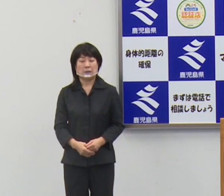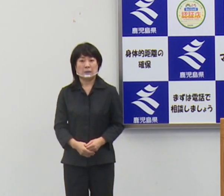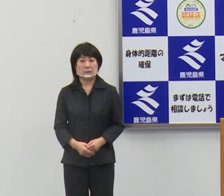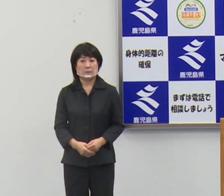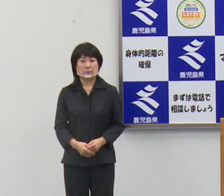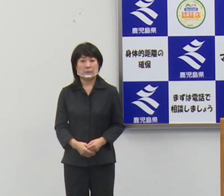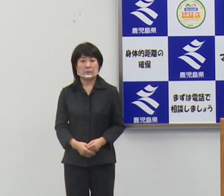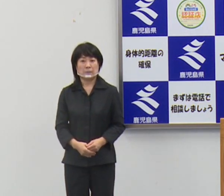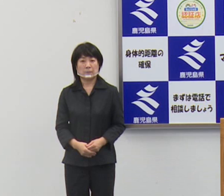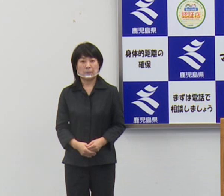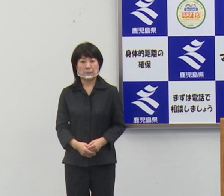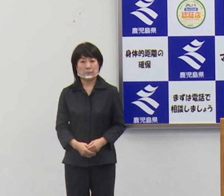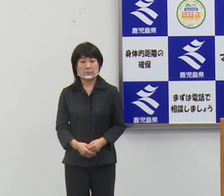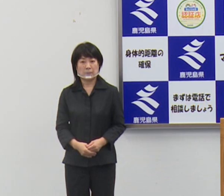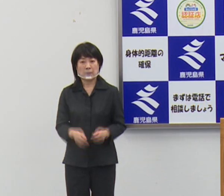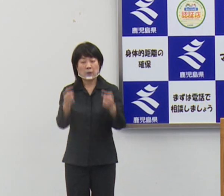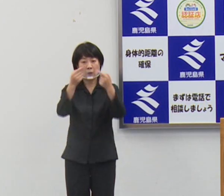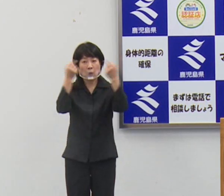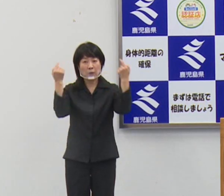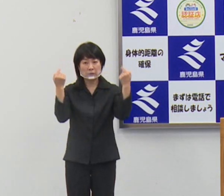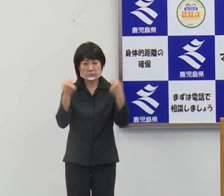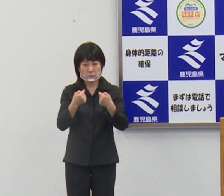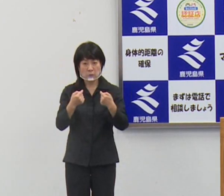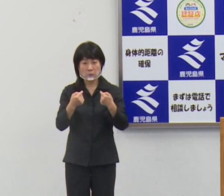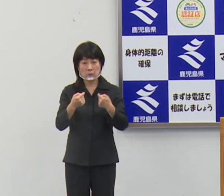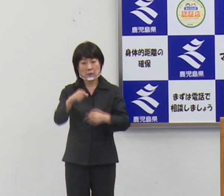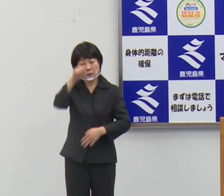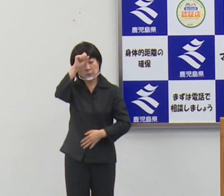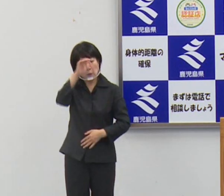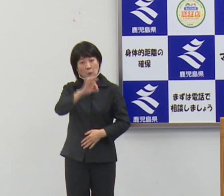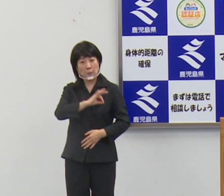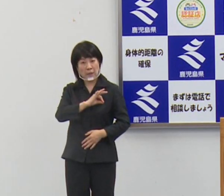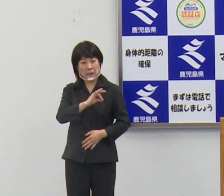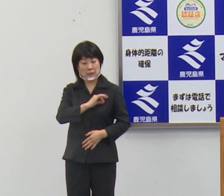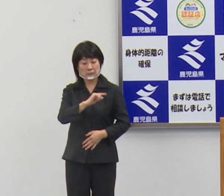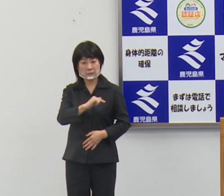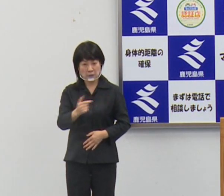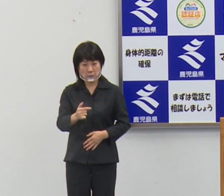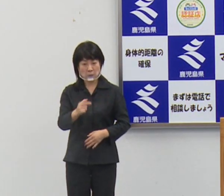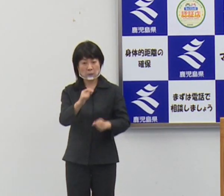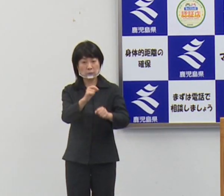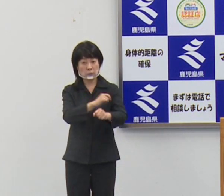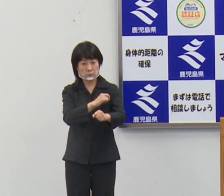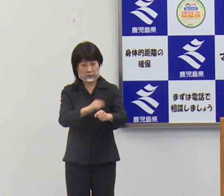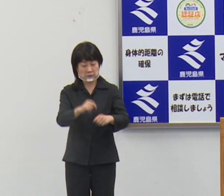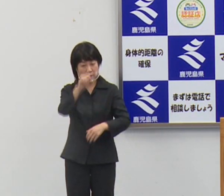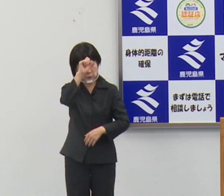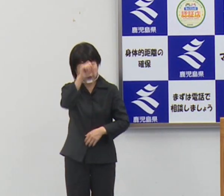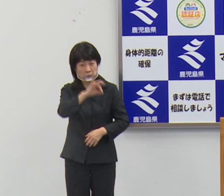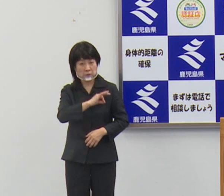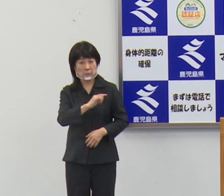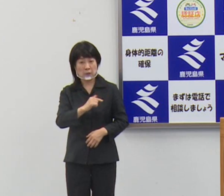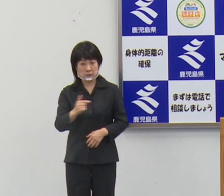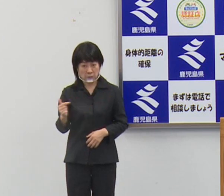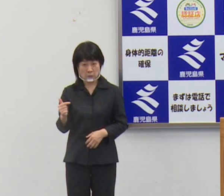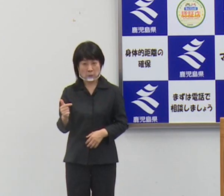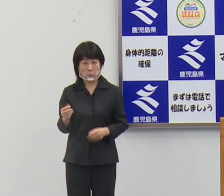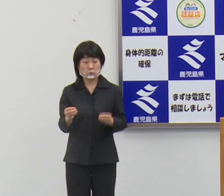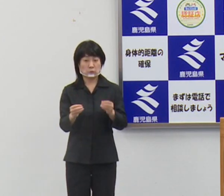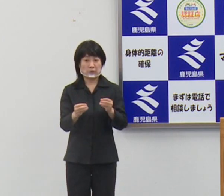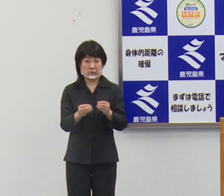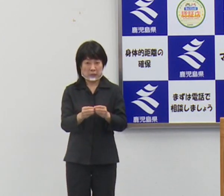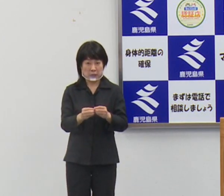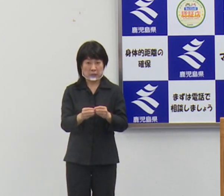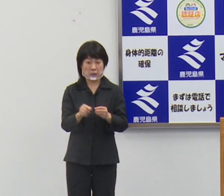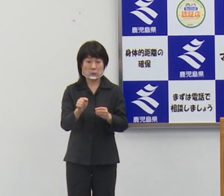ど、そのあまり個別のその病名まで、そのかなり特別なこうなんていうんですかね、もの